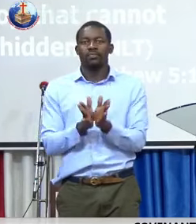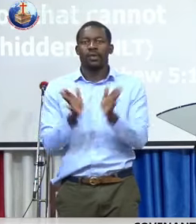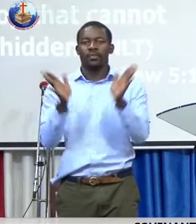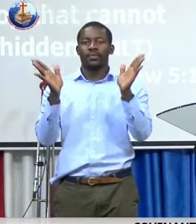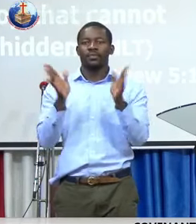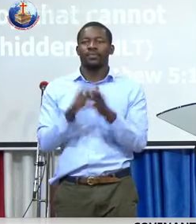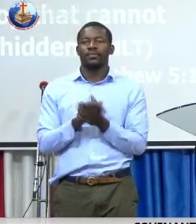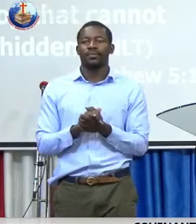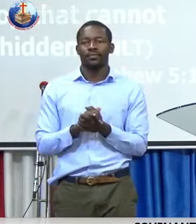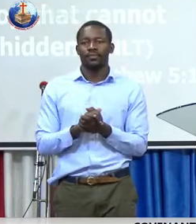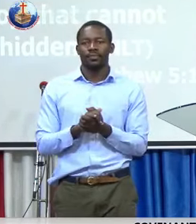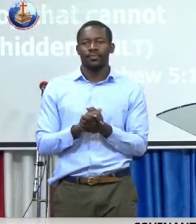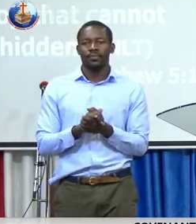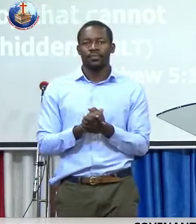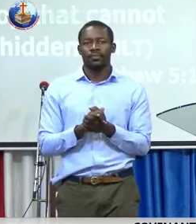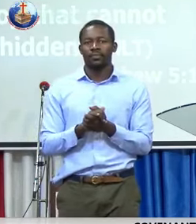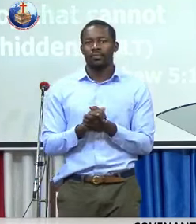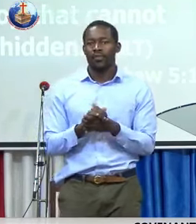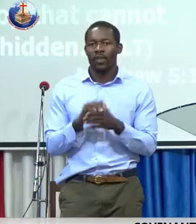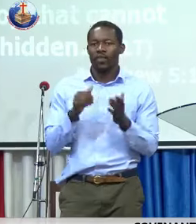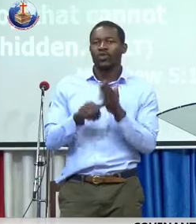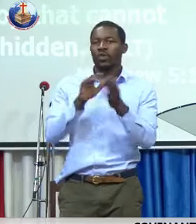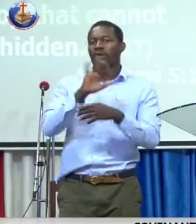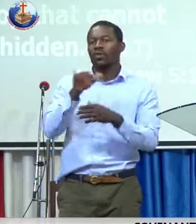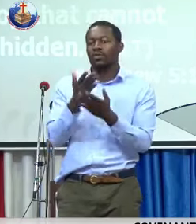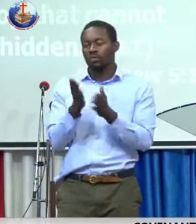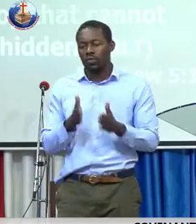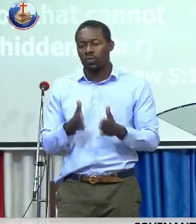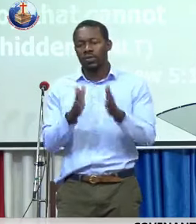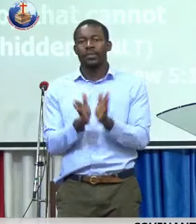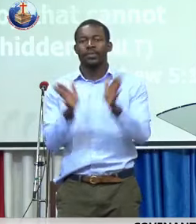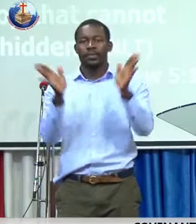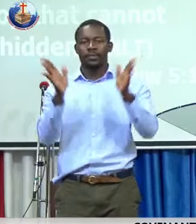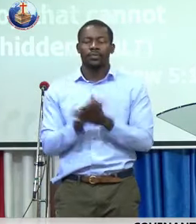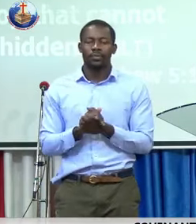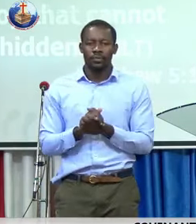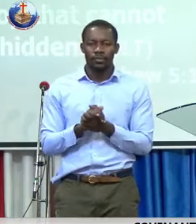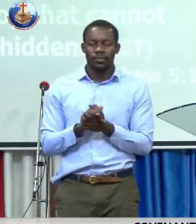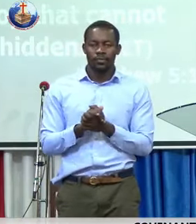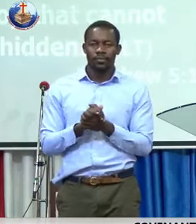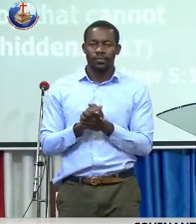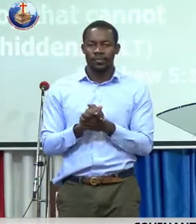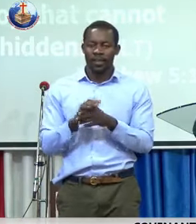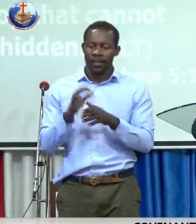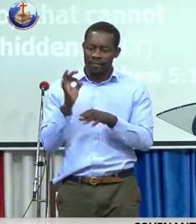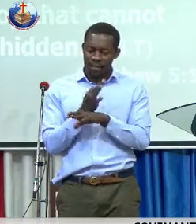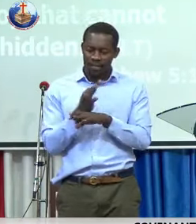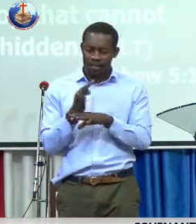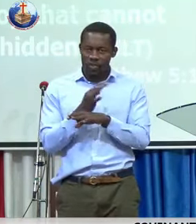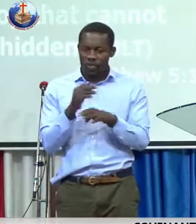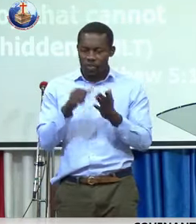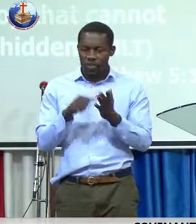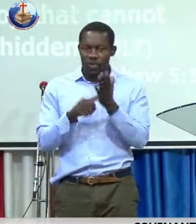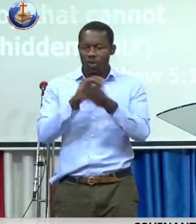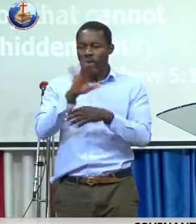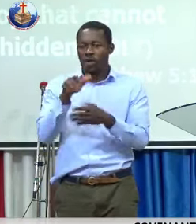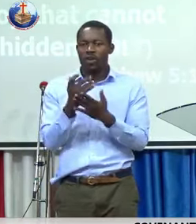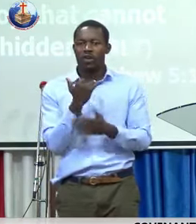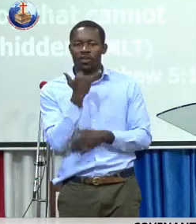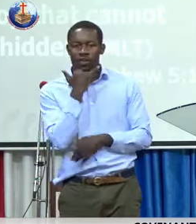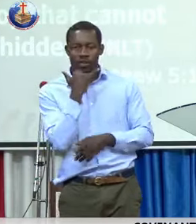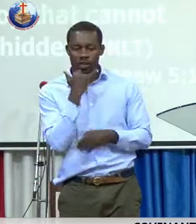meant. Imekusudiwa kuanika njia zetu mbaya. Yes, it is meant to expose our wrong ways.